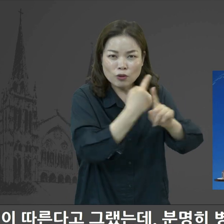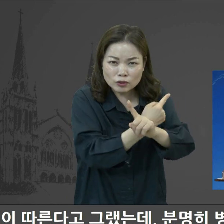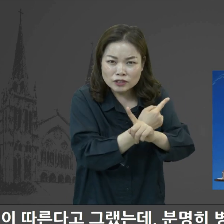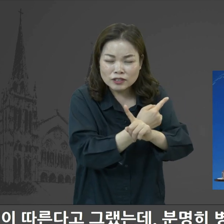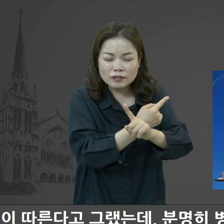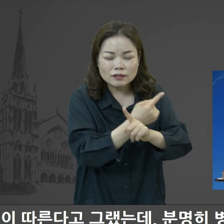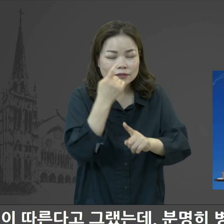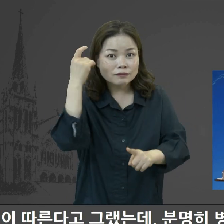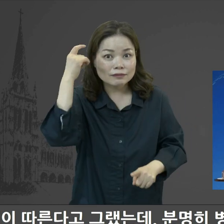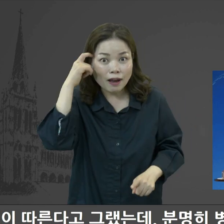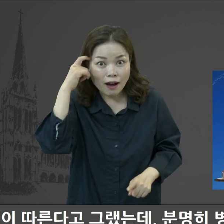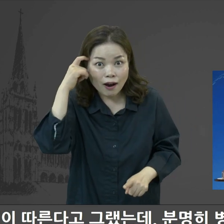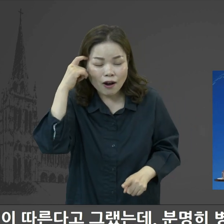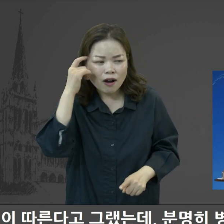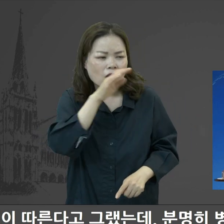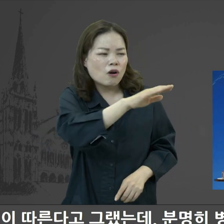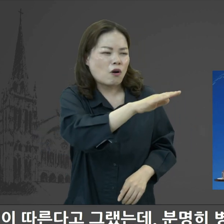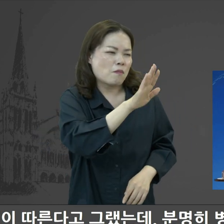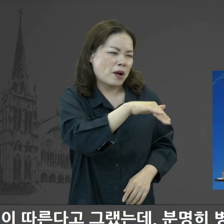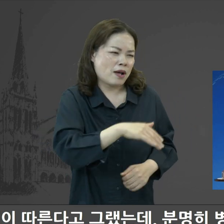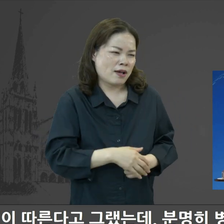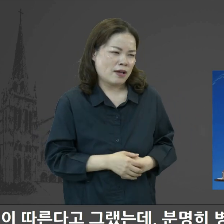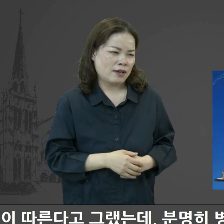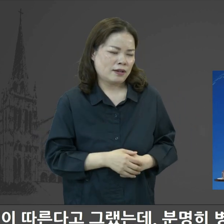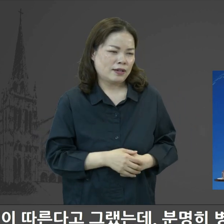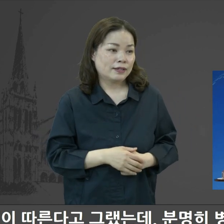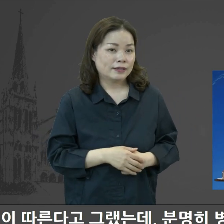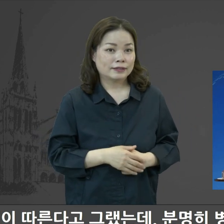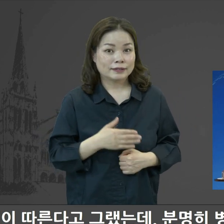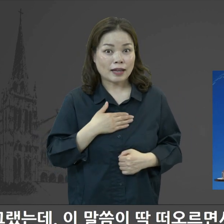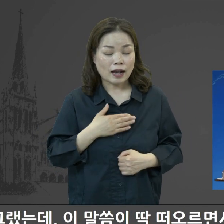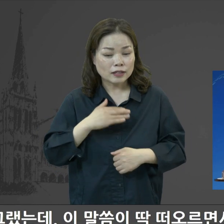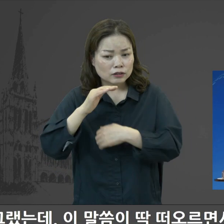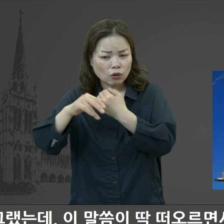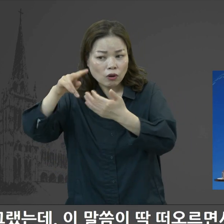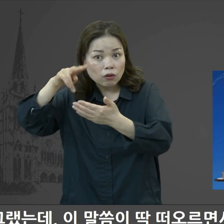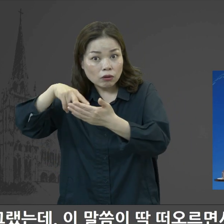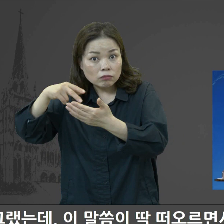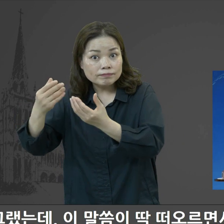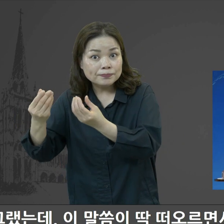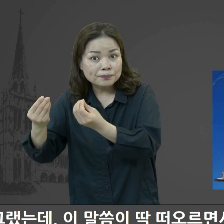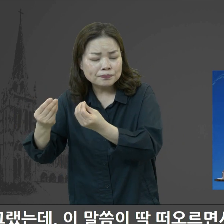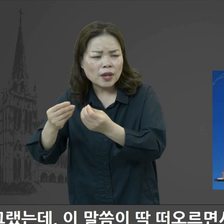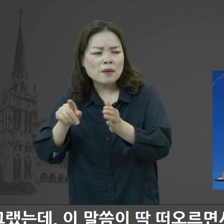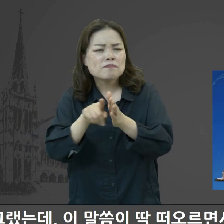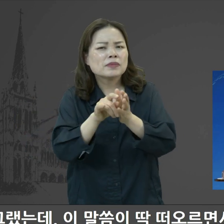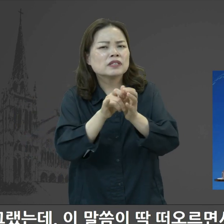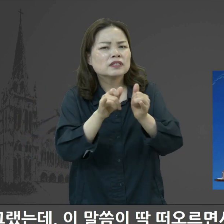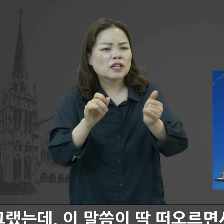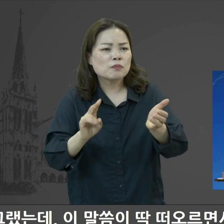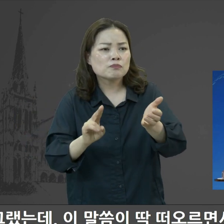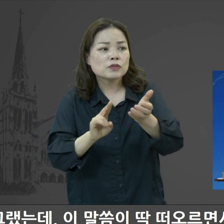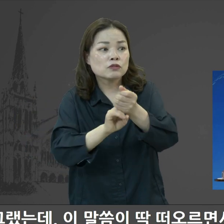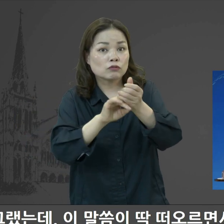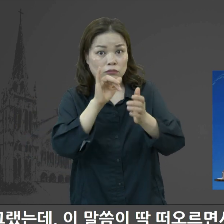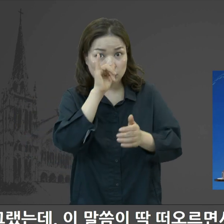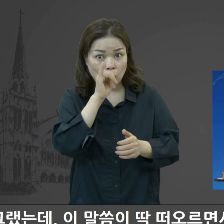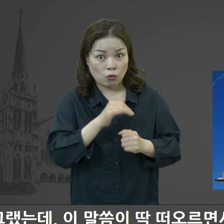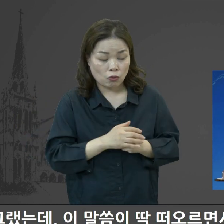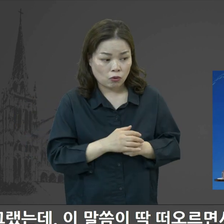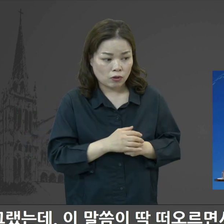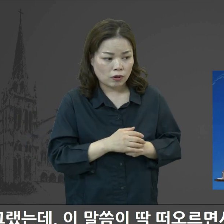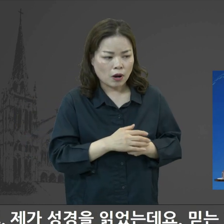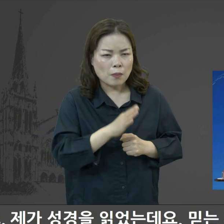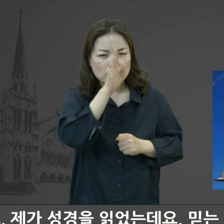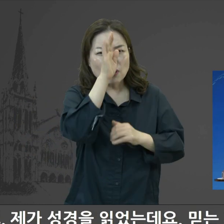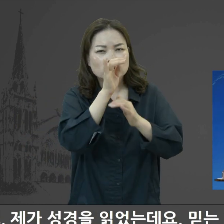말씀이 딱 떠오르면서 우리 엄마 보고 엄마 있잖아요. 제가 성경을 읽었는데요. 믿는 자에게는 표적이 따른대요.